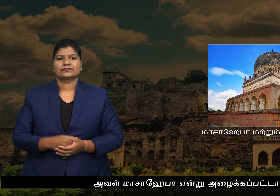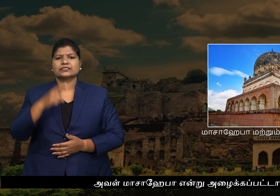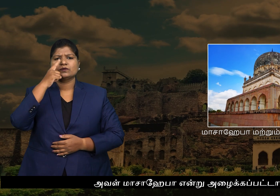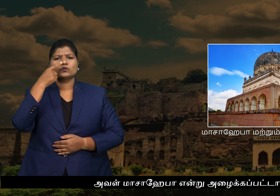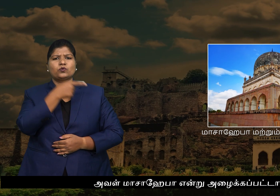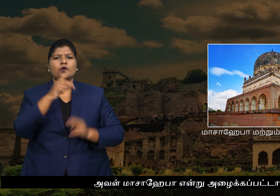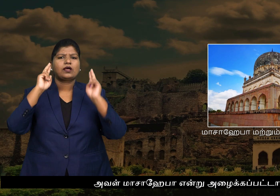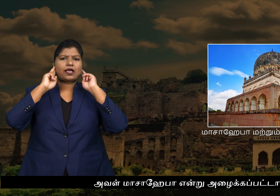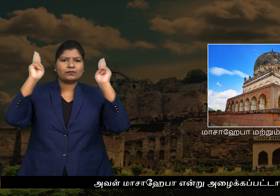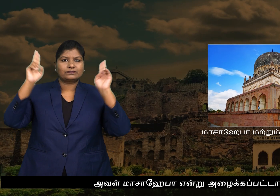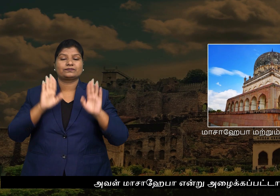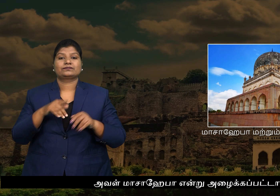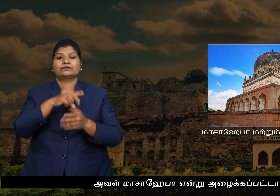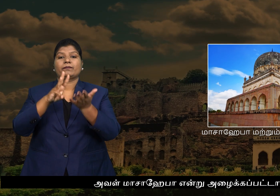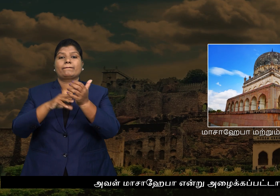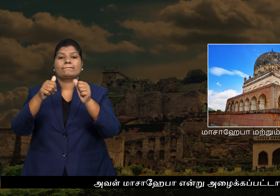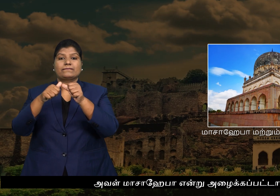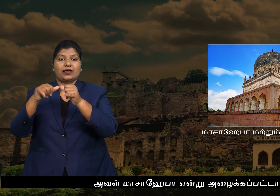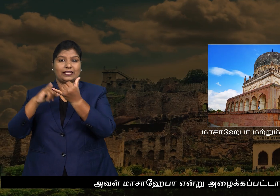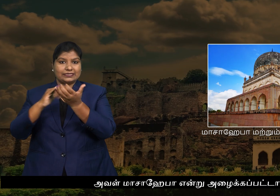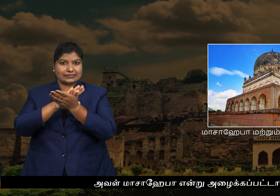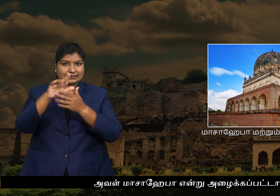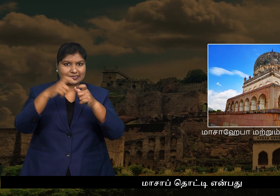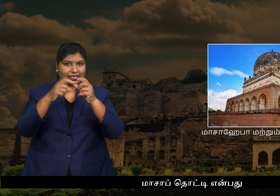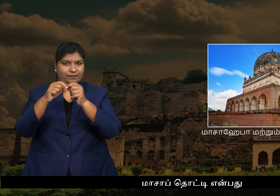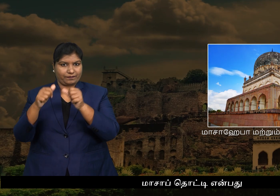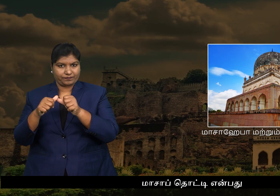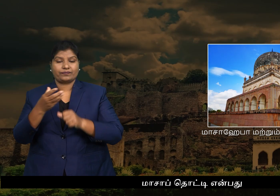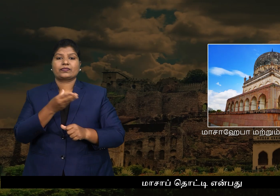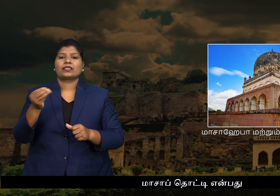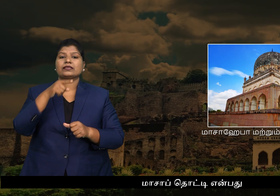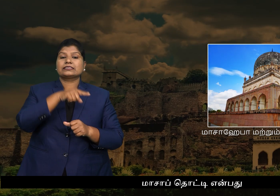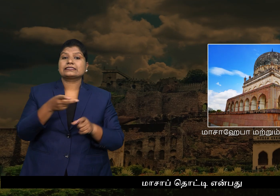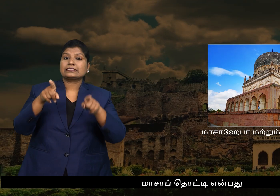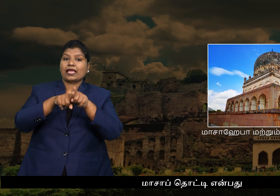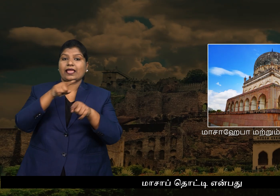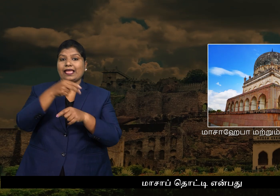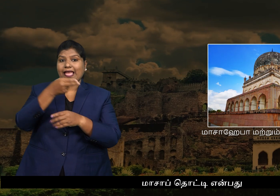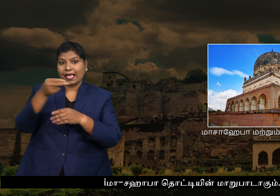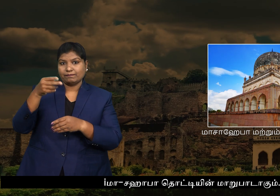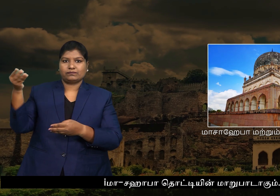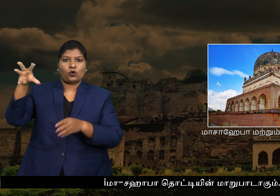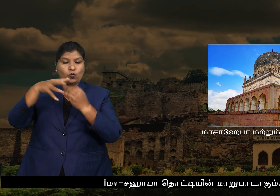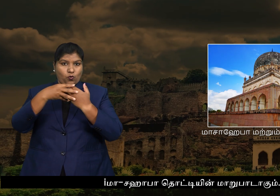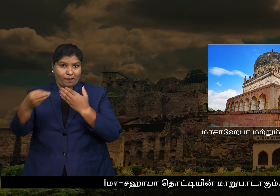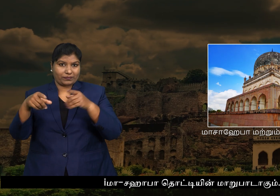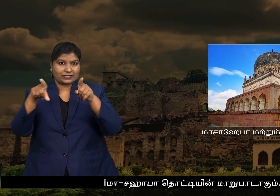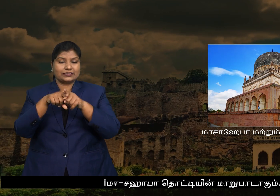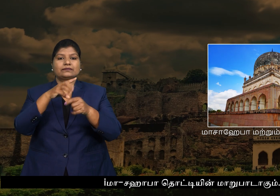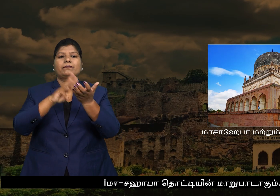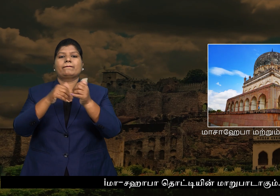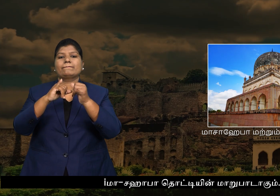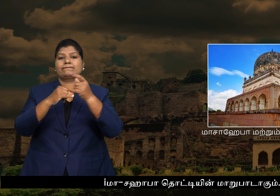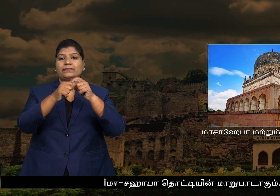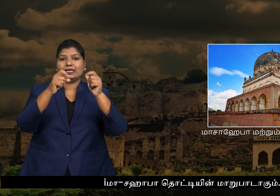அவள் மா ஷாஹேபா என்று அழைக்கப்பட்டாள். மாஷா தொட்டி என்பது மா ஷாஹேபா